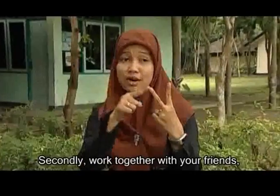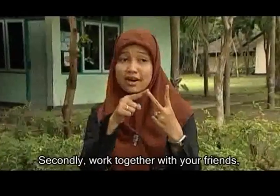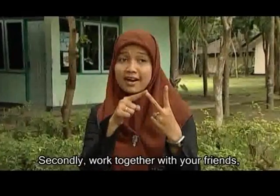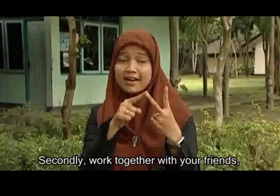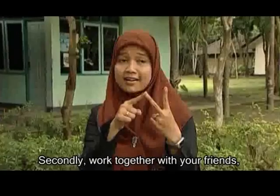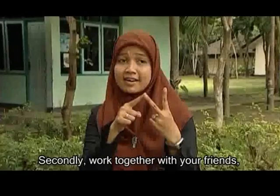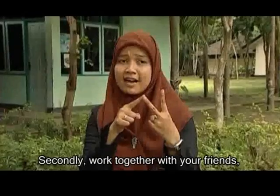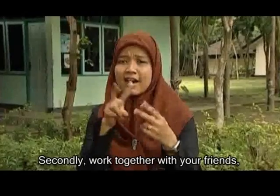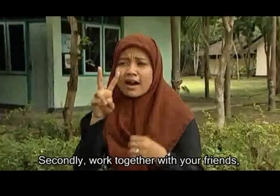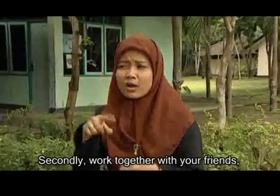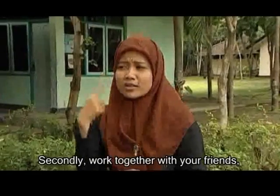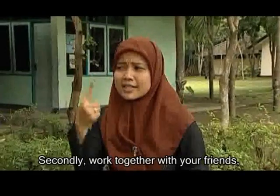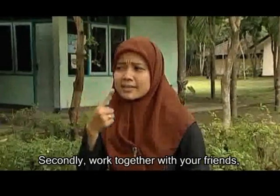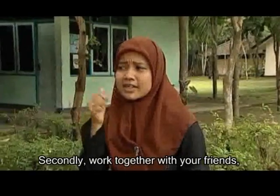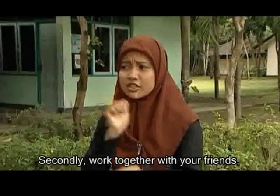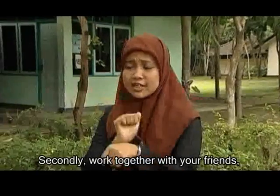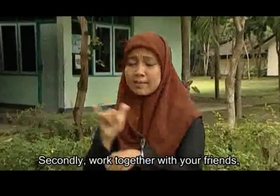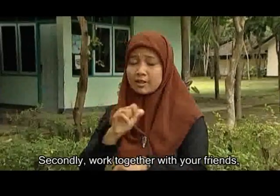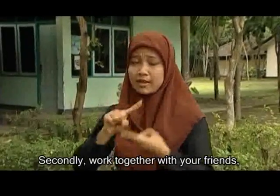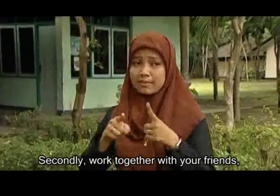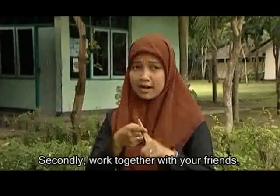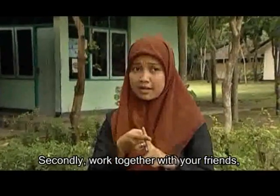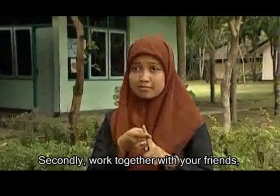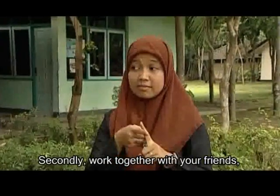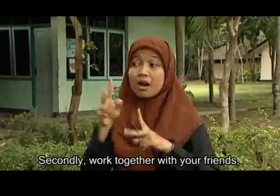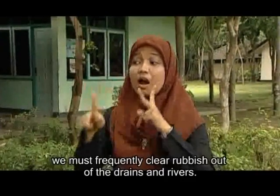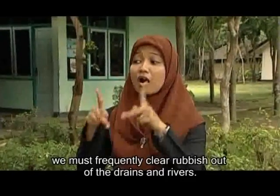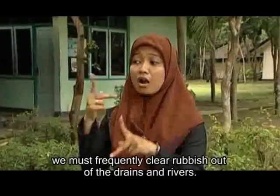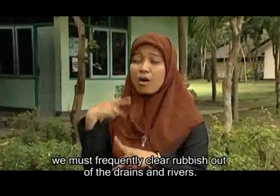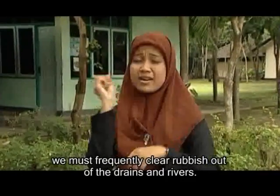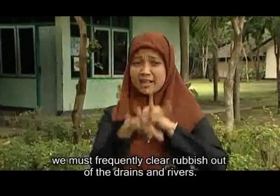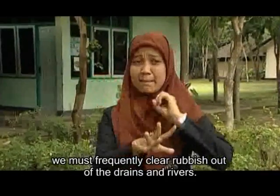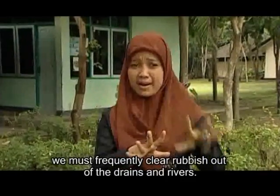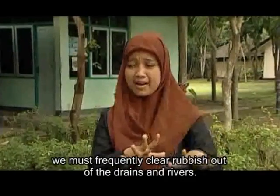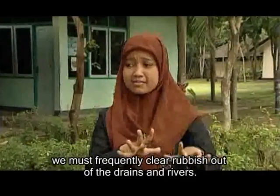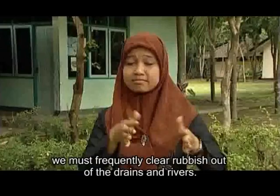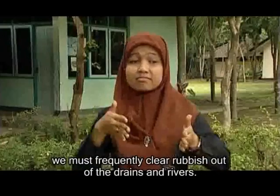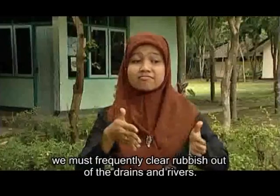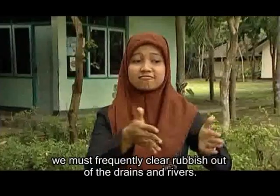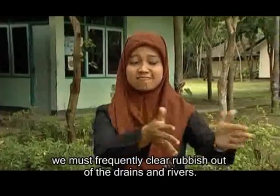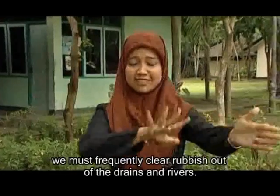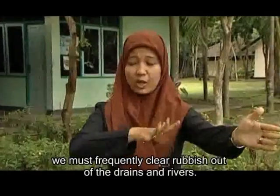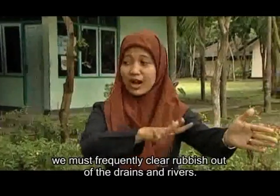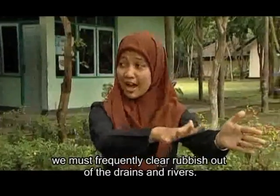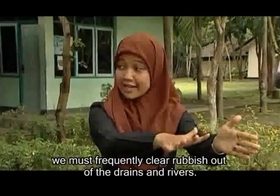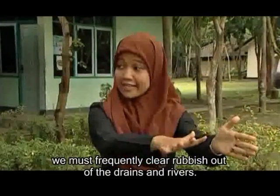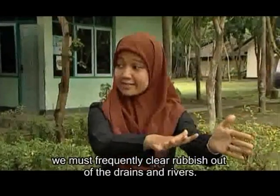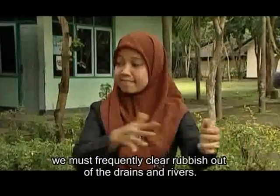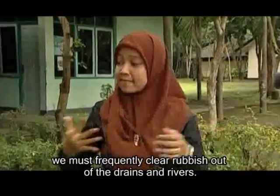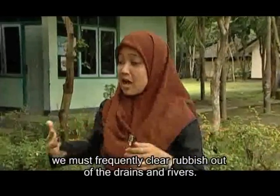Kedua, harus sering kerja sama teman-teman. Kalau ada sampah, saluran air,